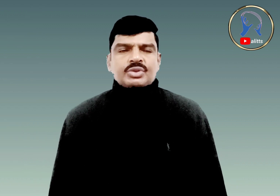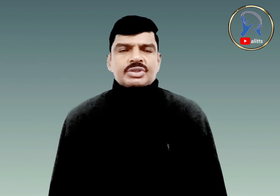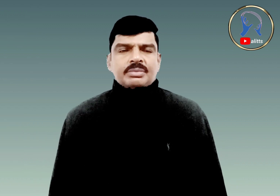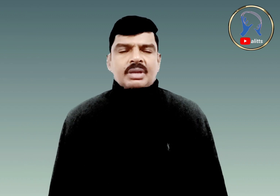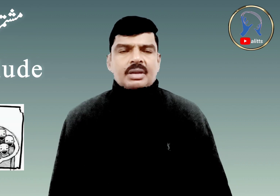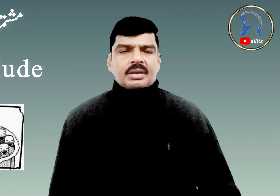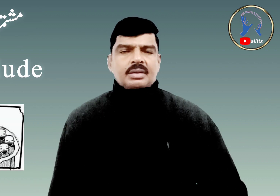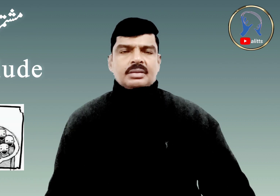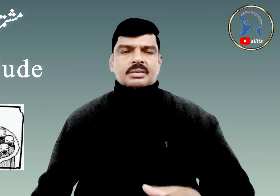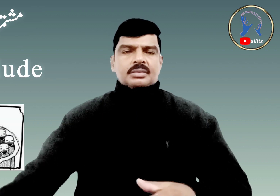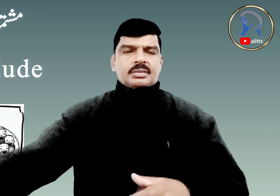मुश्तमल,